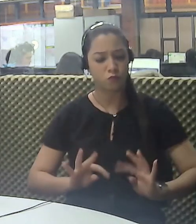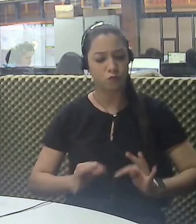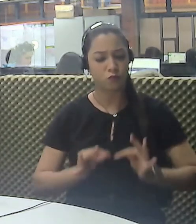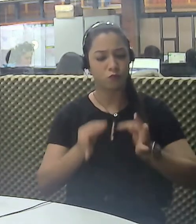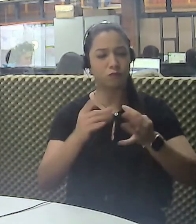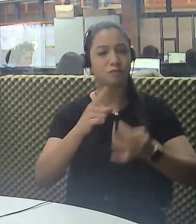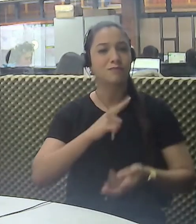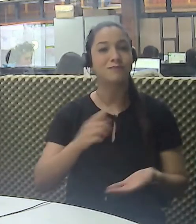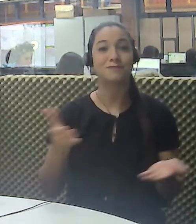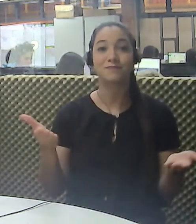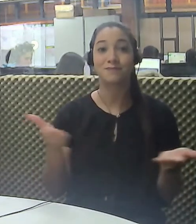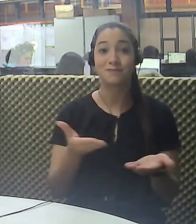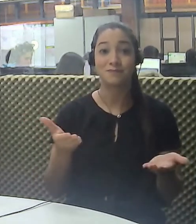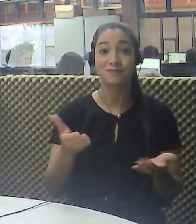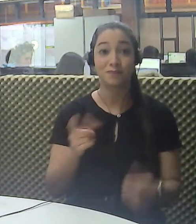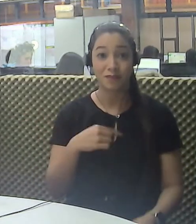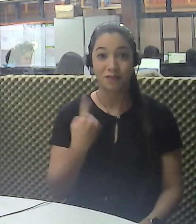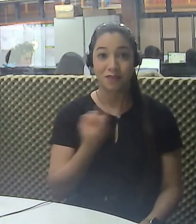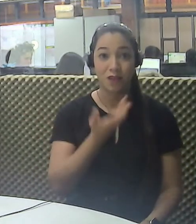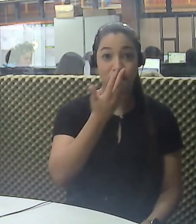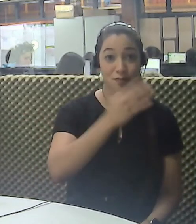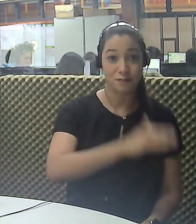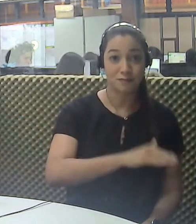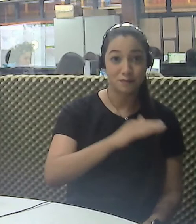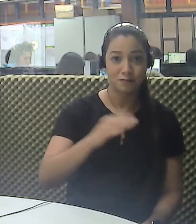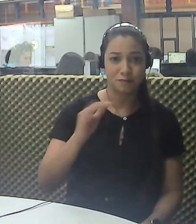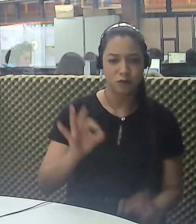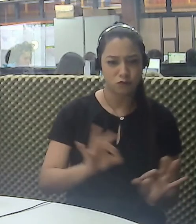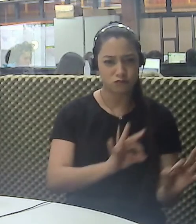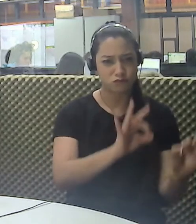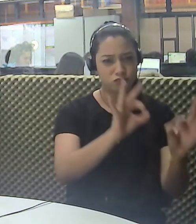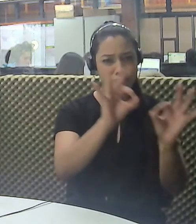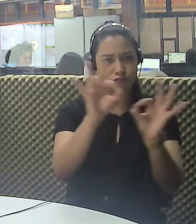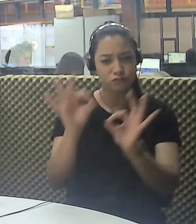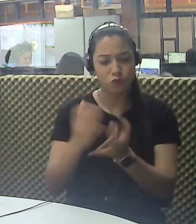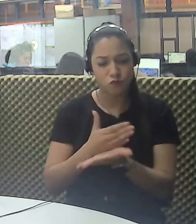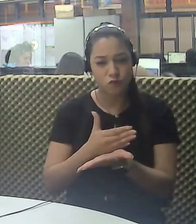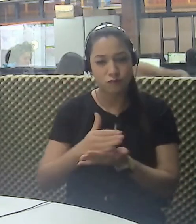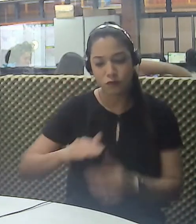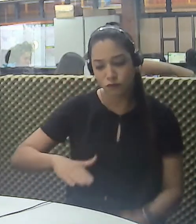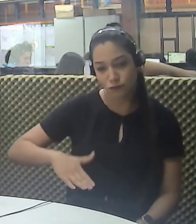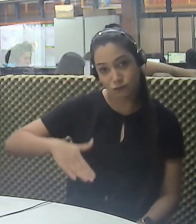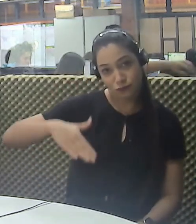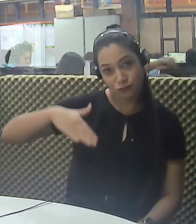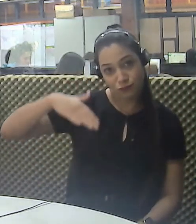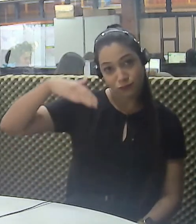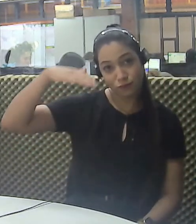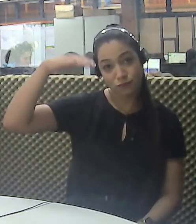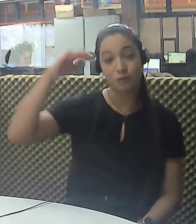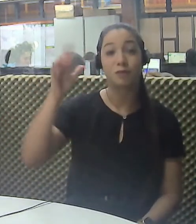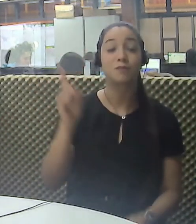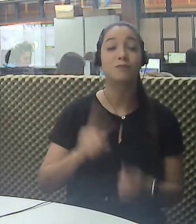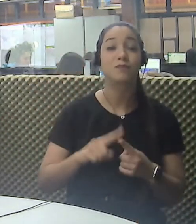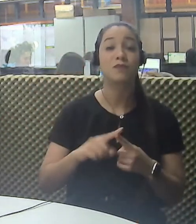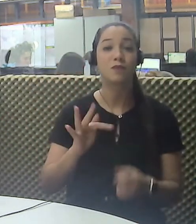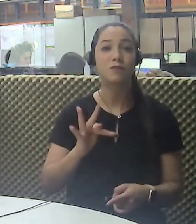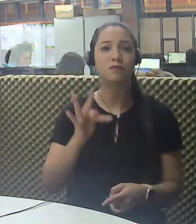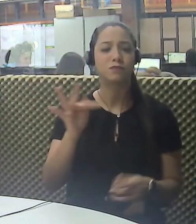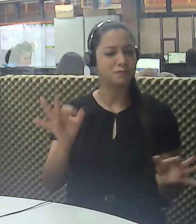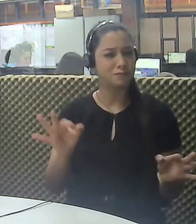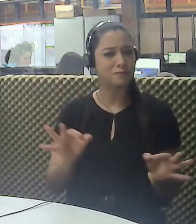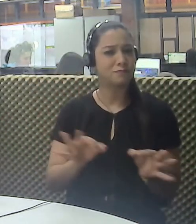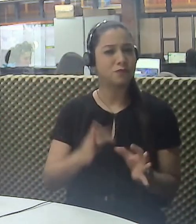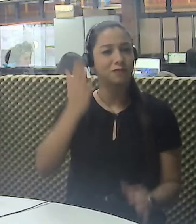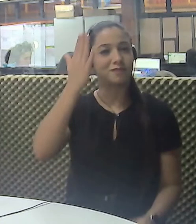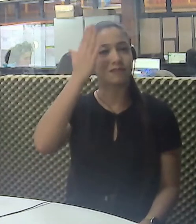hoje. As nossas crianças têm que acompanhar isso desde cedo, para que sejam crianças preparadas